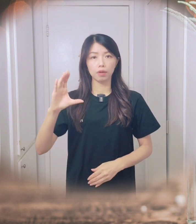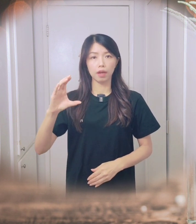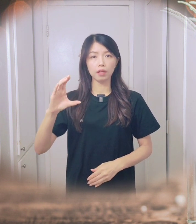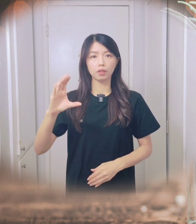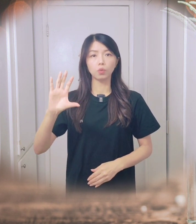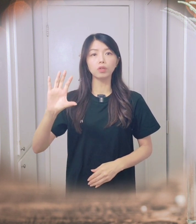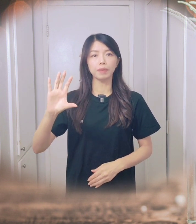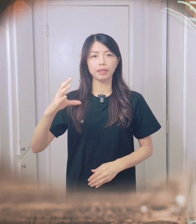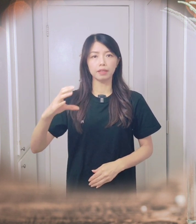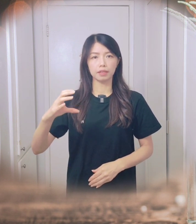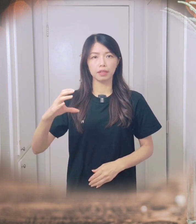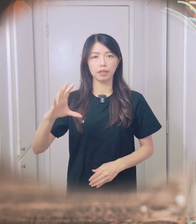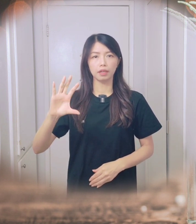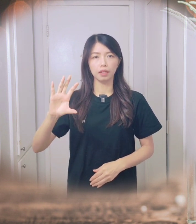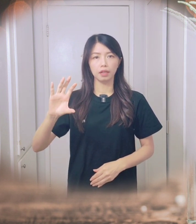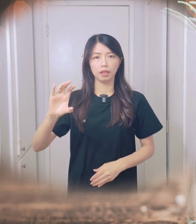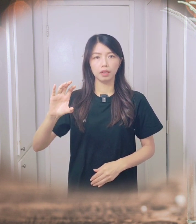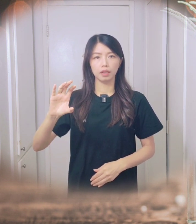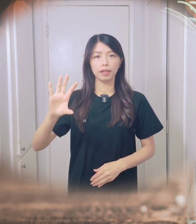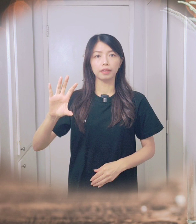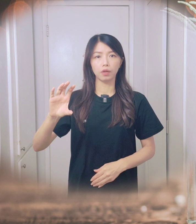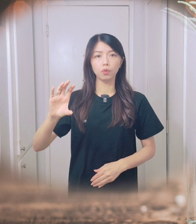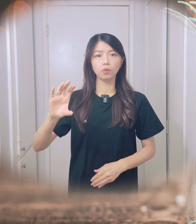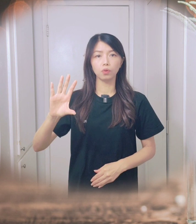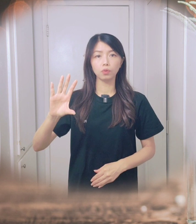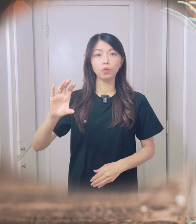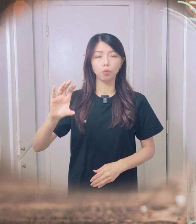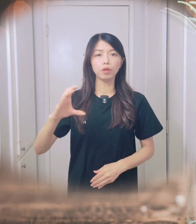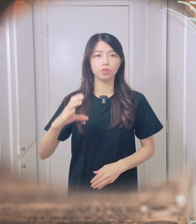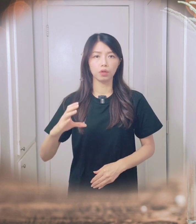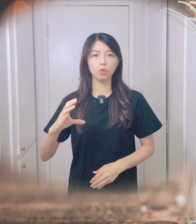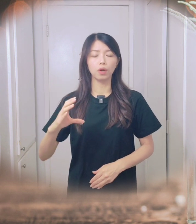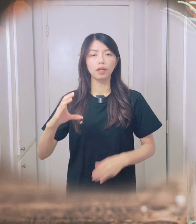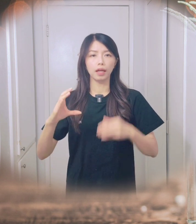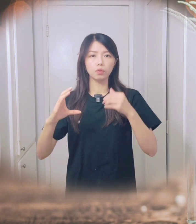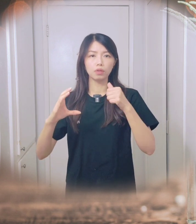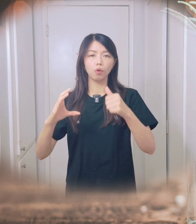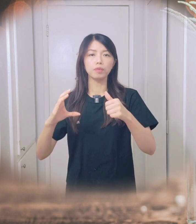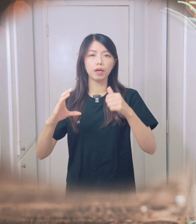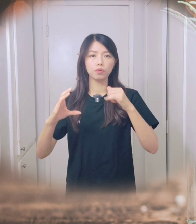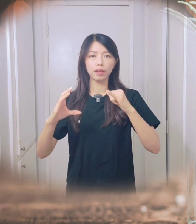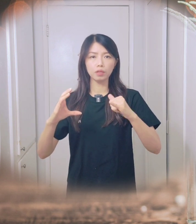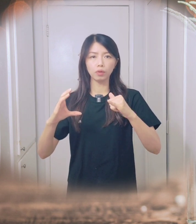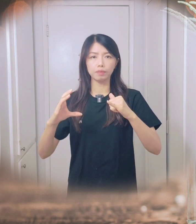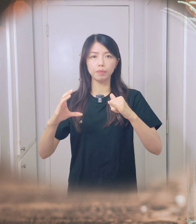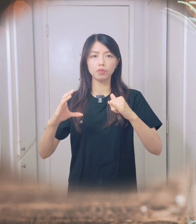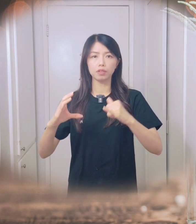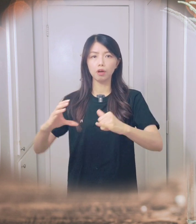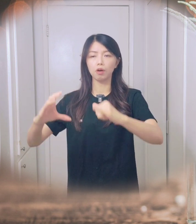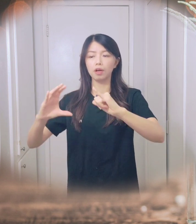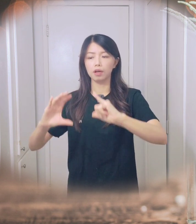살짝 이렇게 공을 만지듯이 이 상태로 손을 오므려 주시고 다른 손은 엄지하고